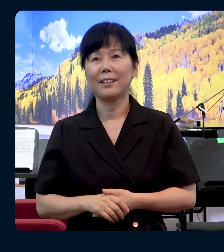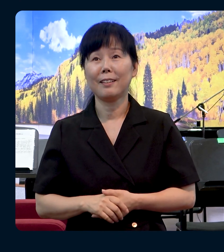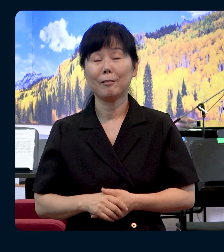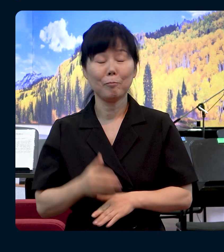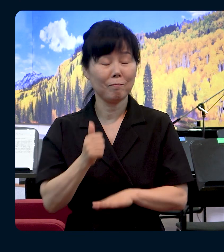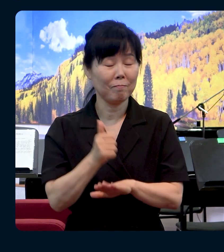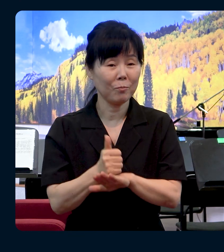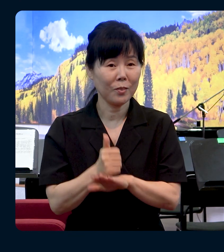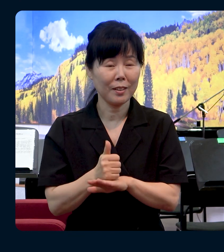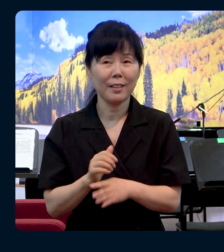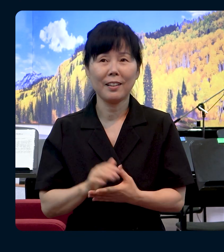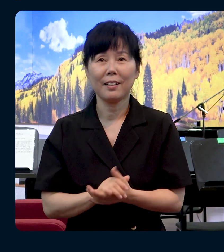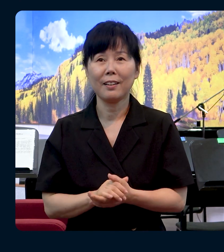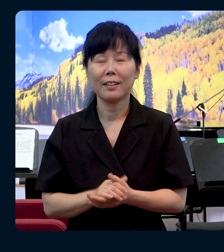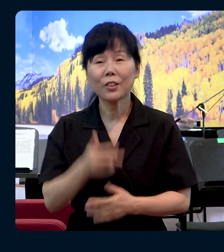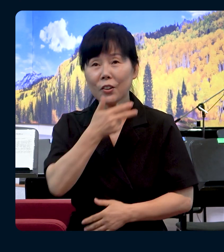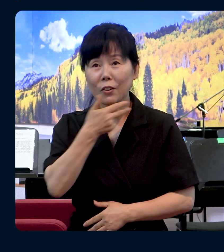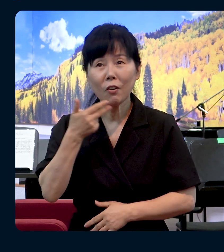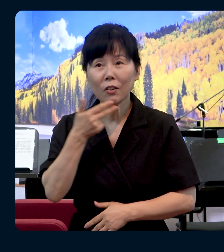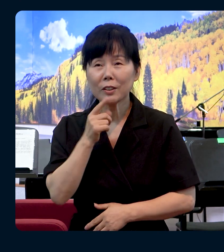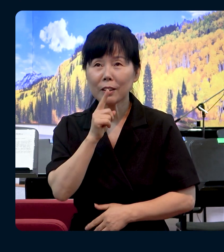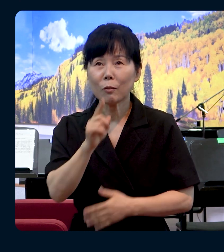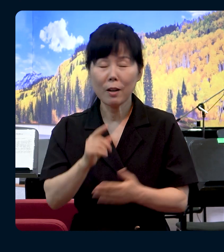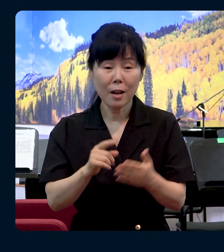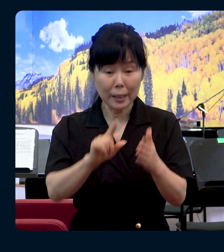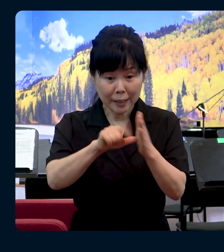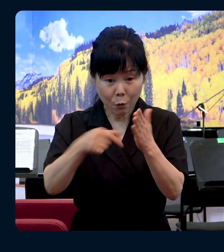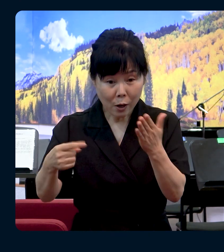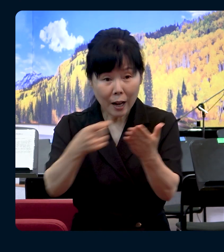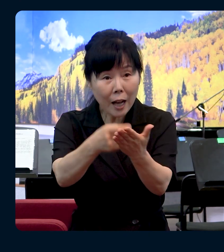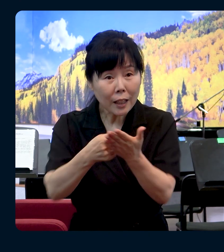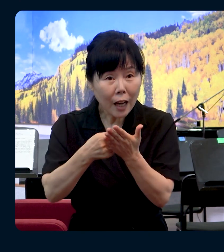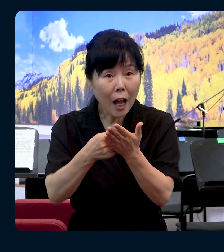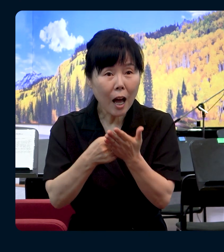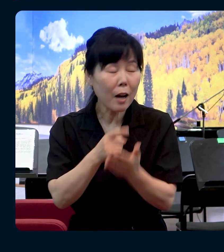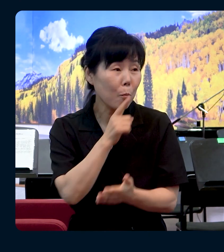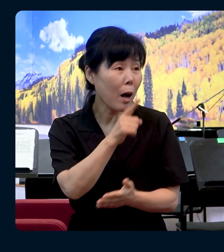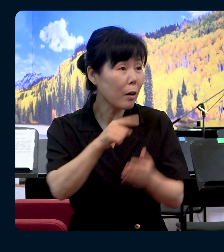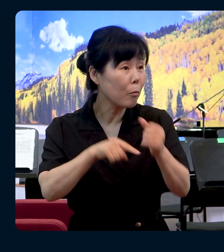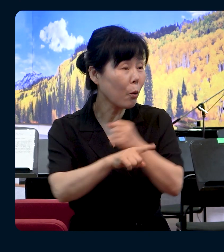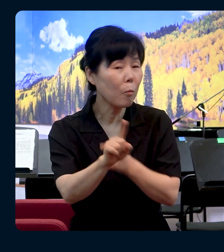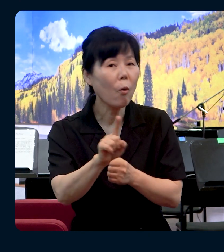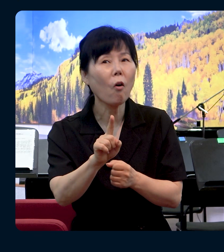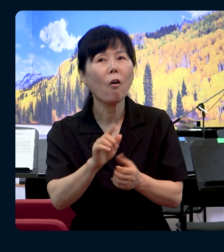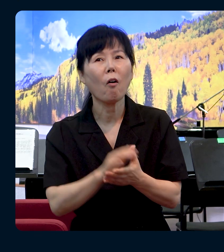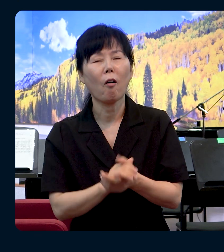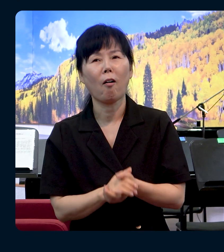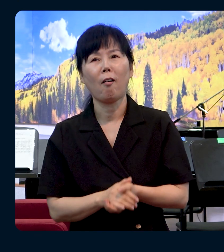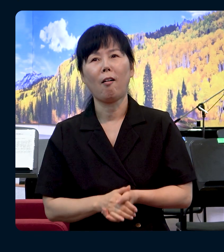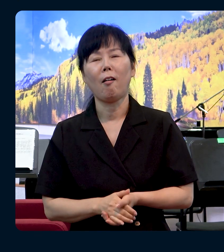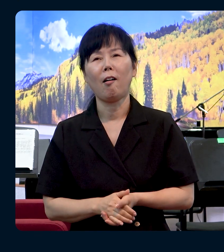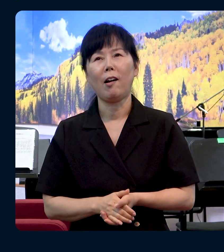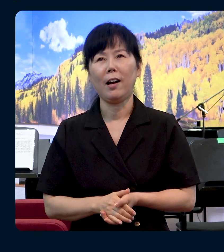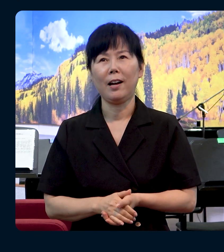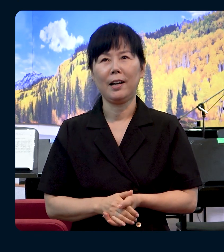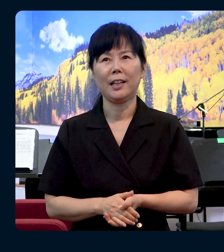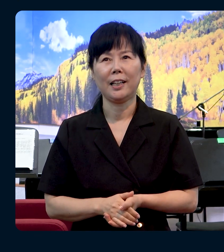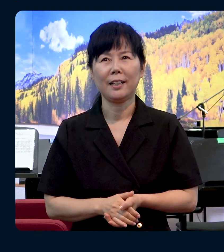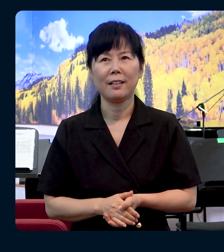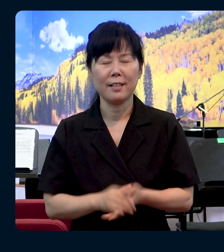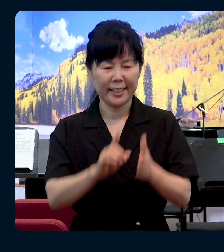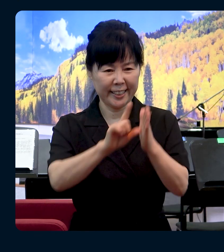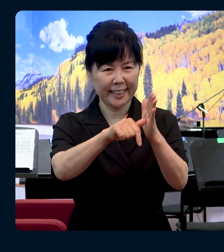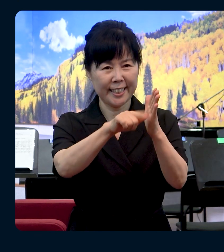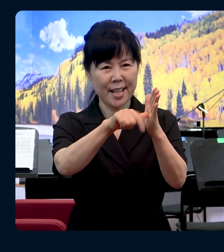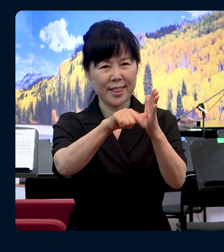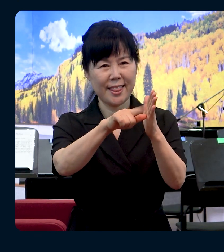그래서 킹 제임스 버전에서는요, 세월을 아끼라 이걸 갖다가 뭐라고까지 번역했느냐, redeeming the time 그랬어요.